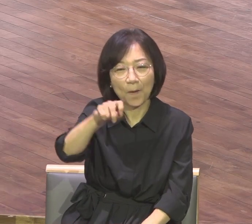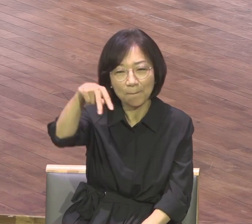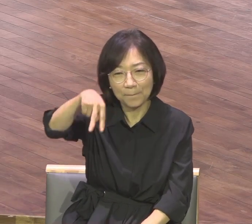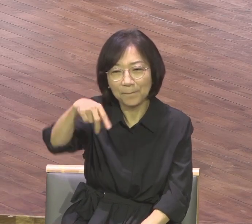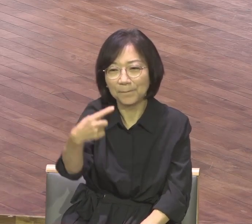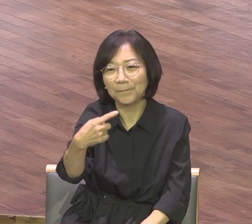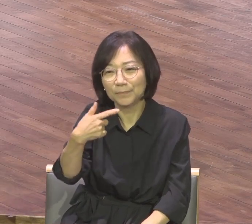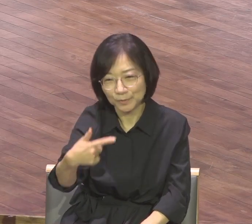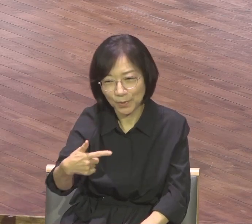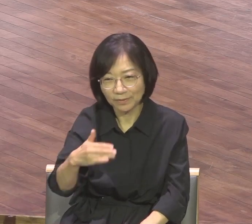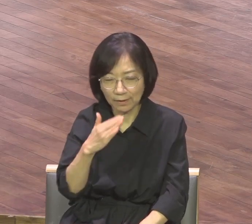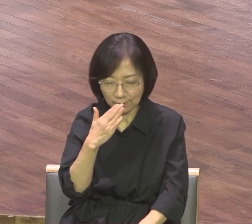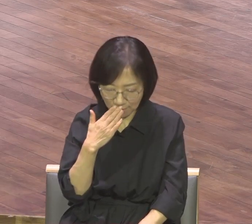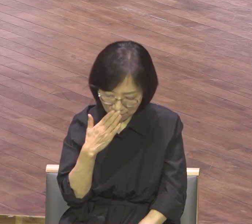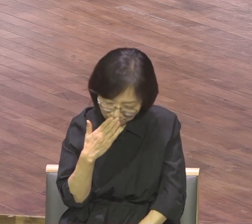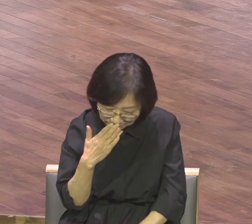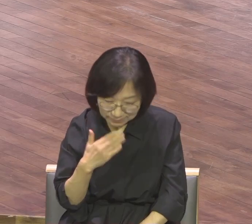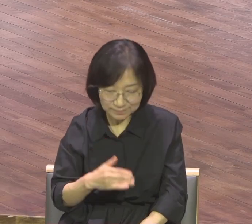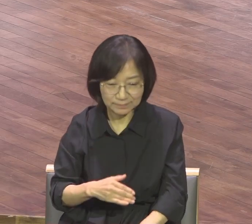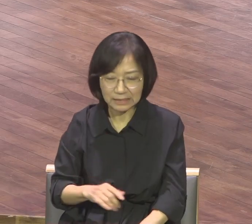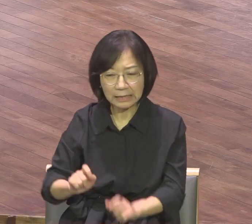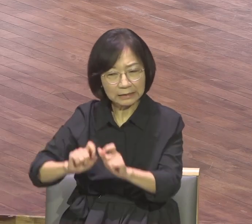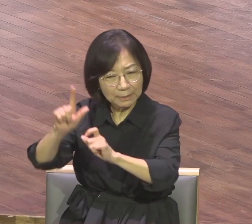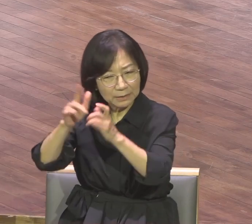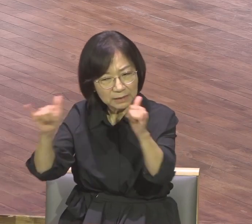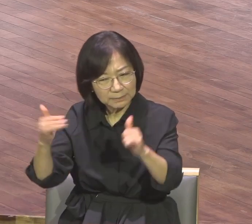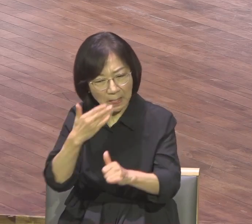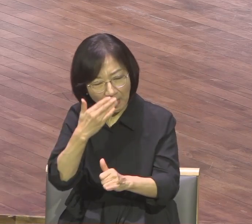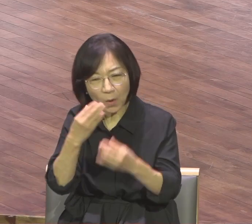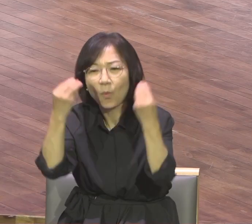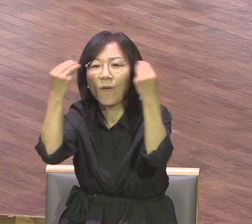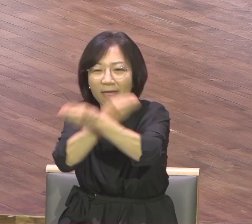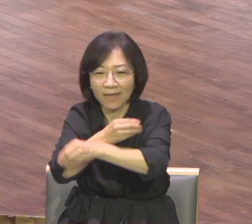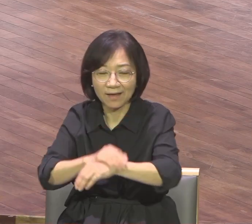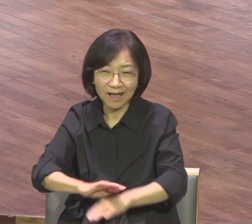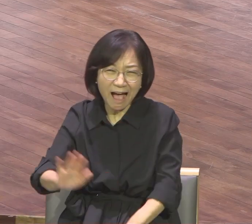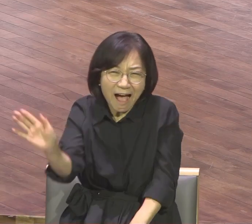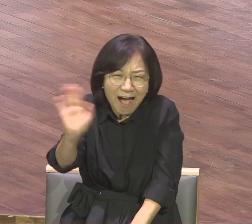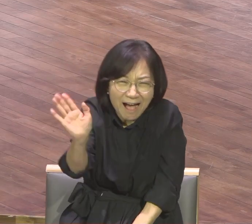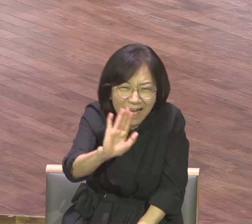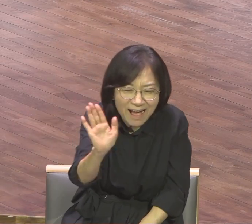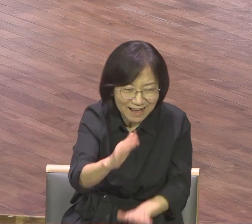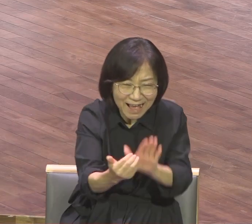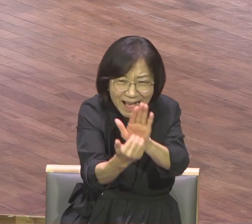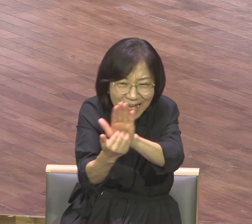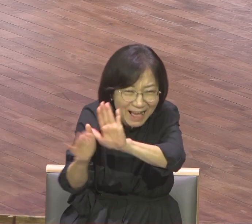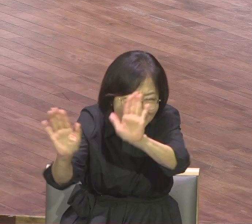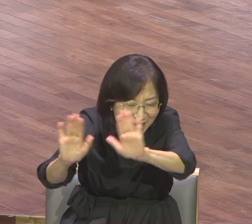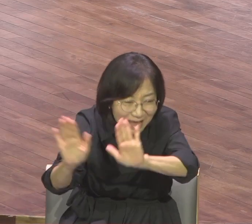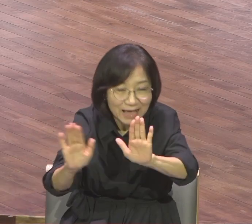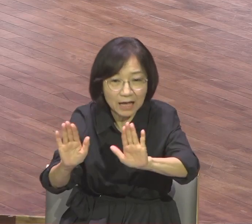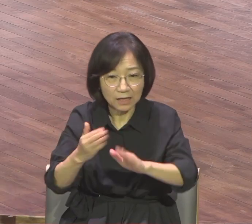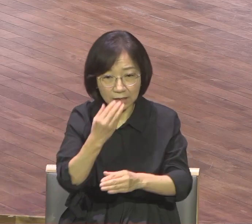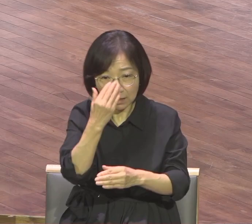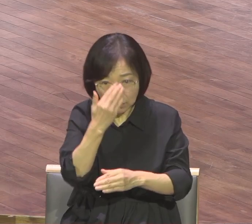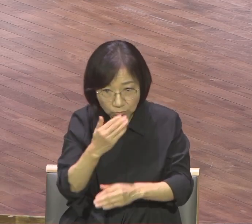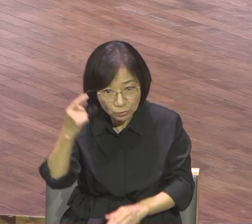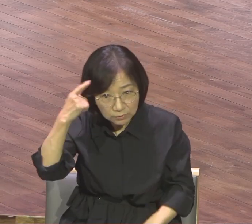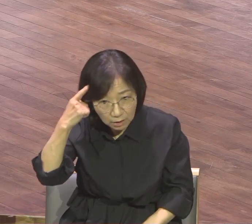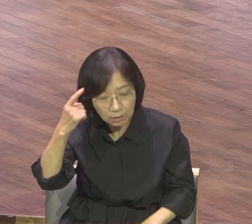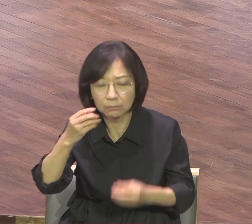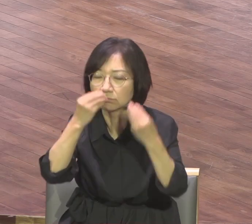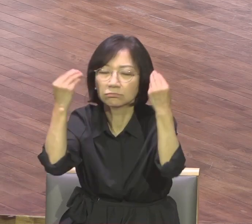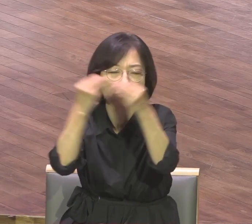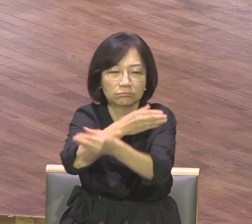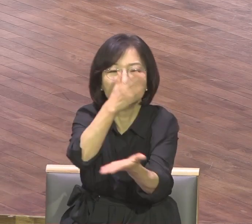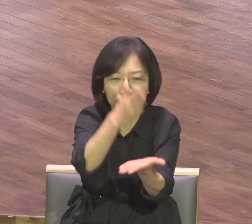겸손으로 섬겼다. 겸손에 대해서 많은 사람이 오해를 하죠. 뭔가 뒤로 빼고 사양하는 이것이 겸손을 생각한데